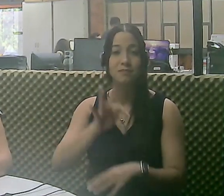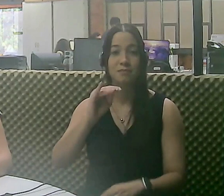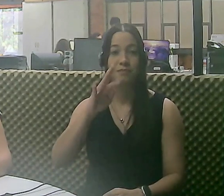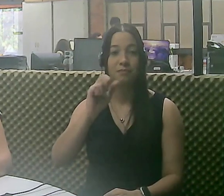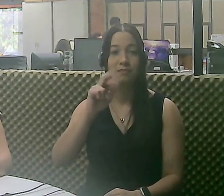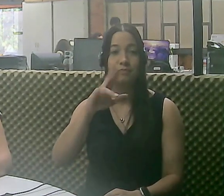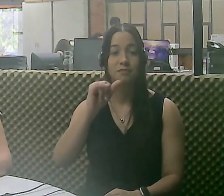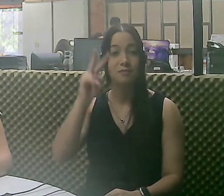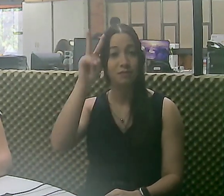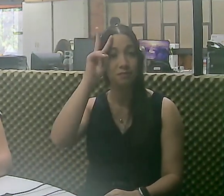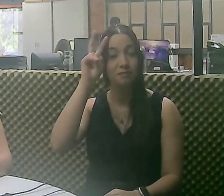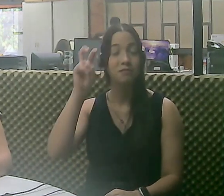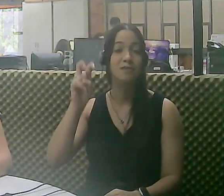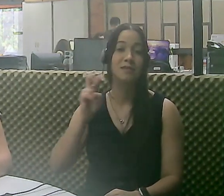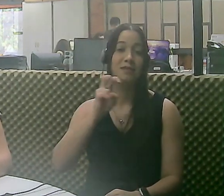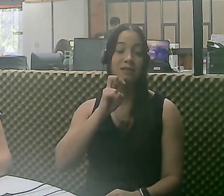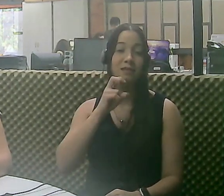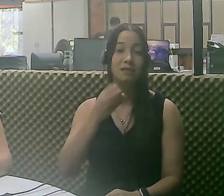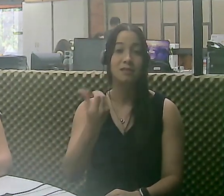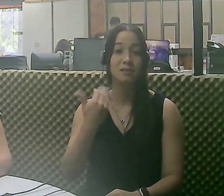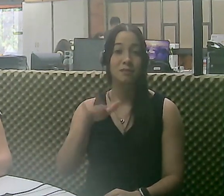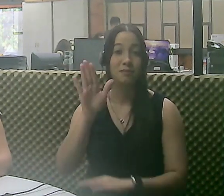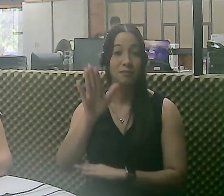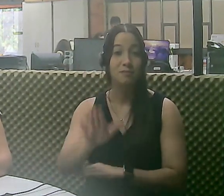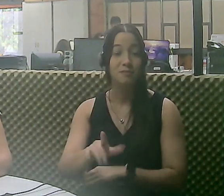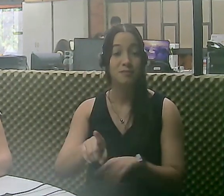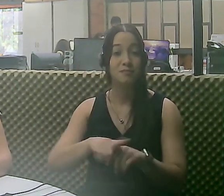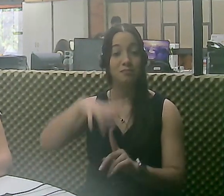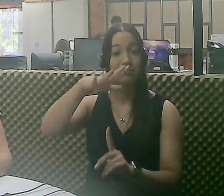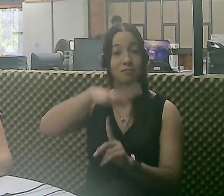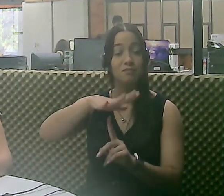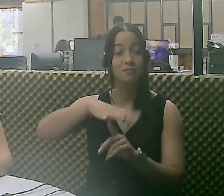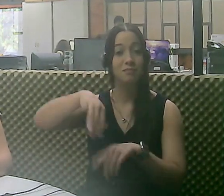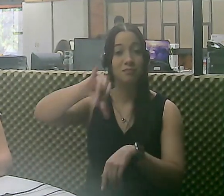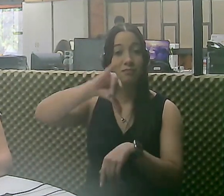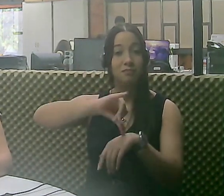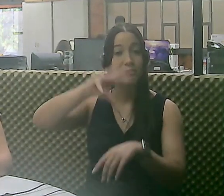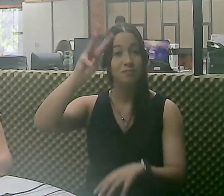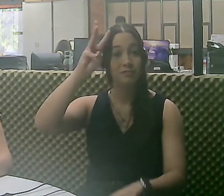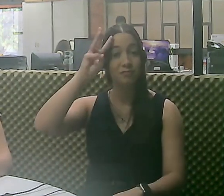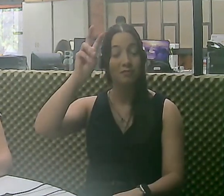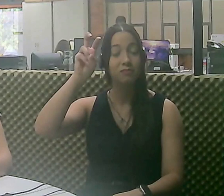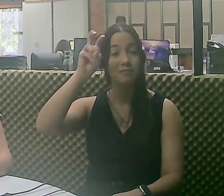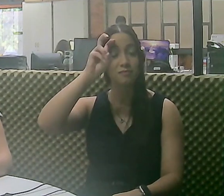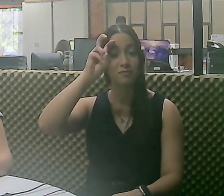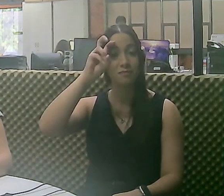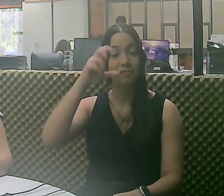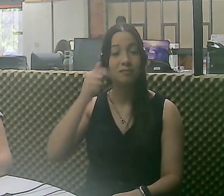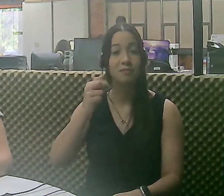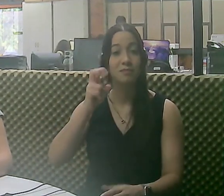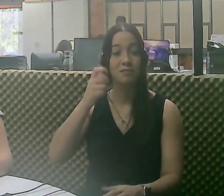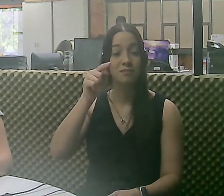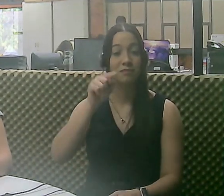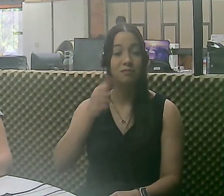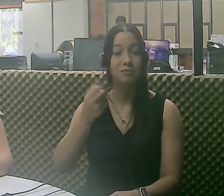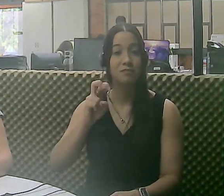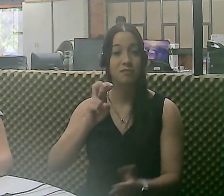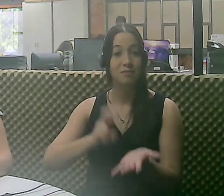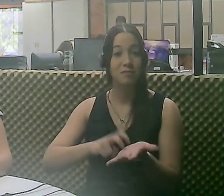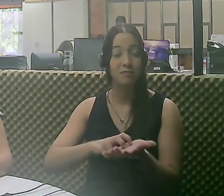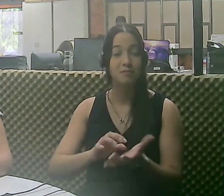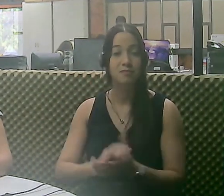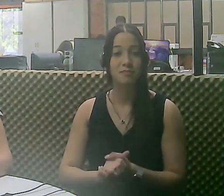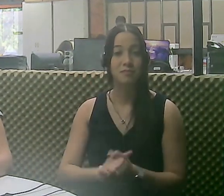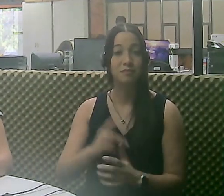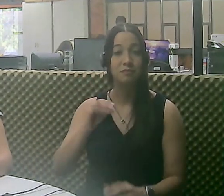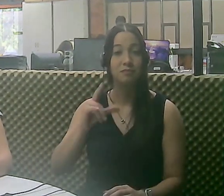segundas e quintas, às 6h30 da tarde, e no quiosque central, às terças e quintas, às 7h15 da manhã, e no Poliesportivo